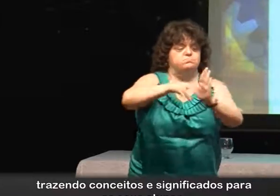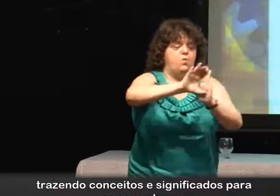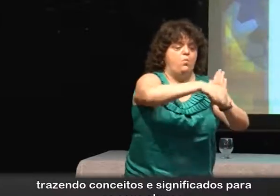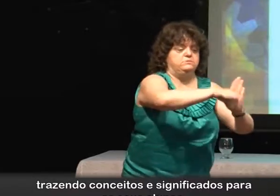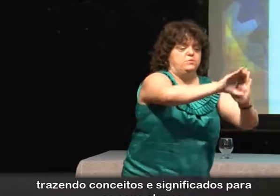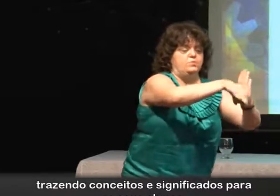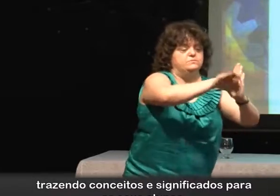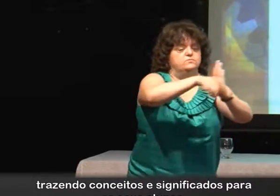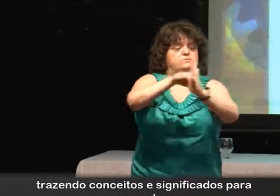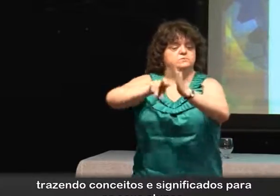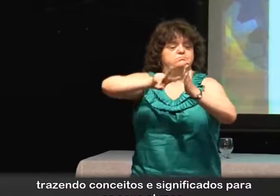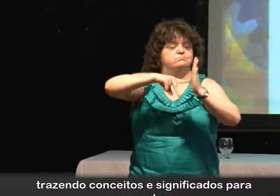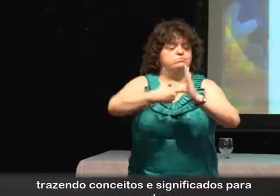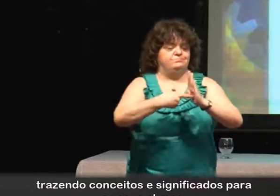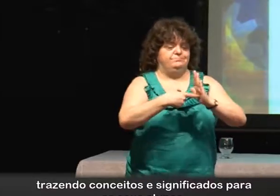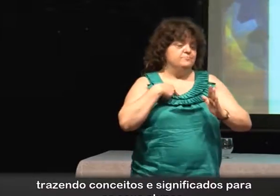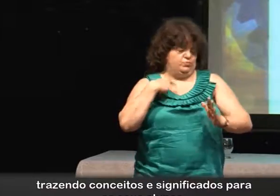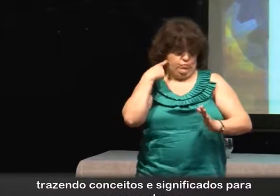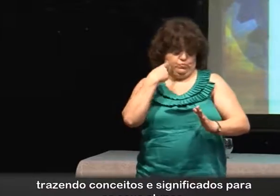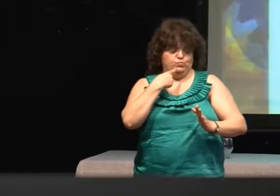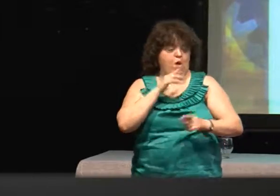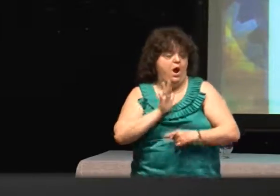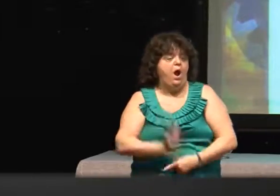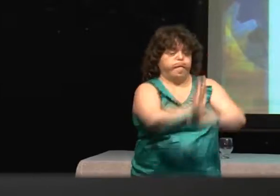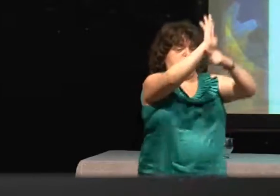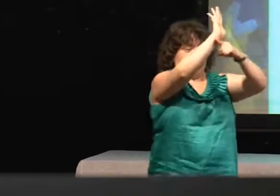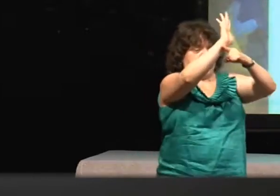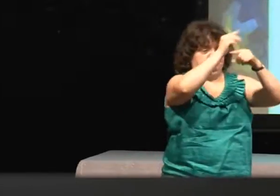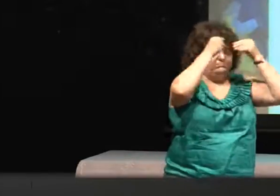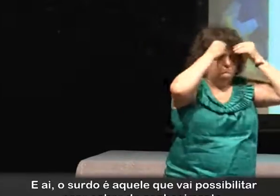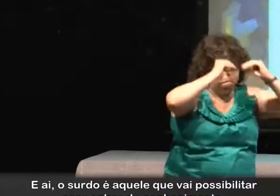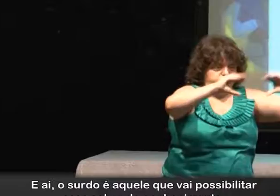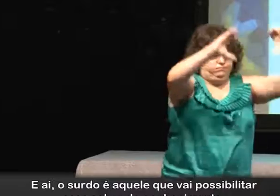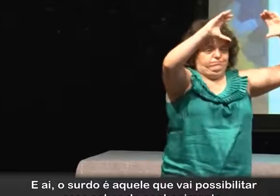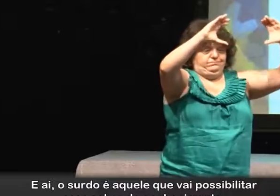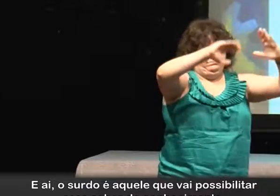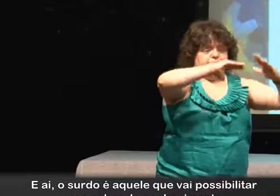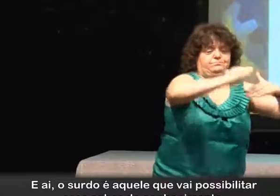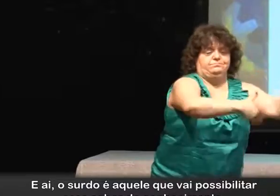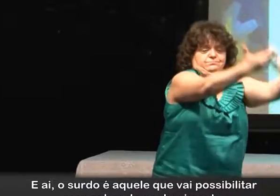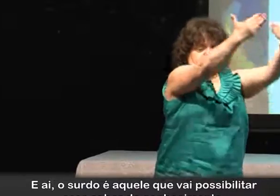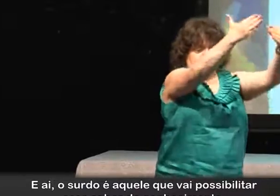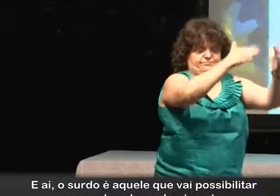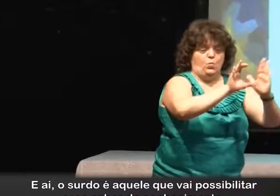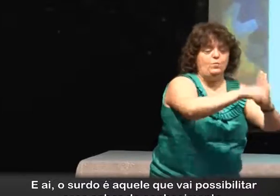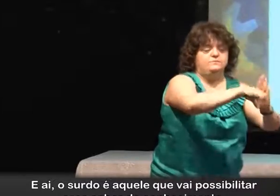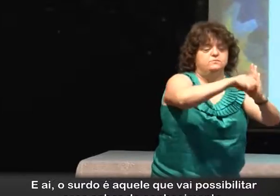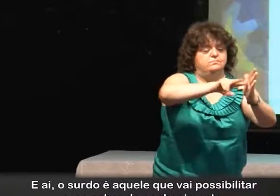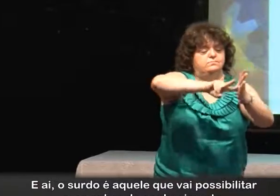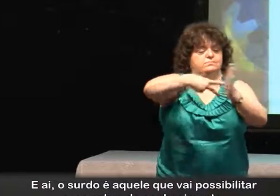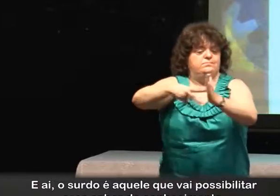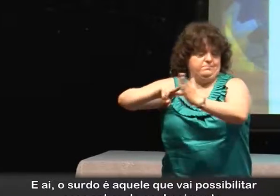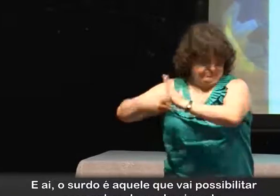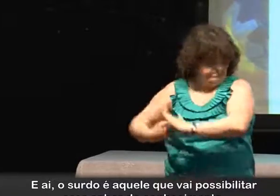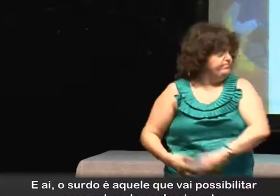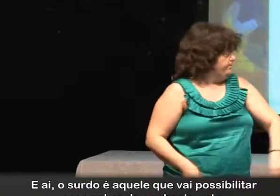os conceitos e significados dos seus alunos. E aí o surdo é aquele que vai possibilitar esse saber